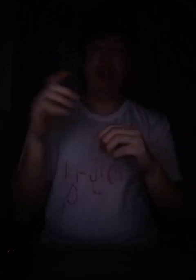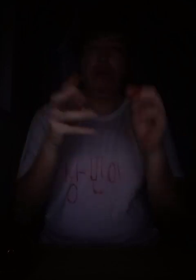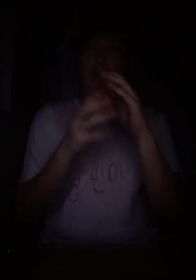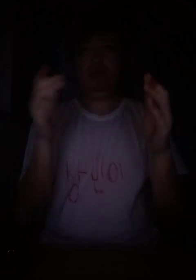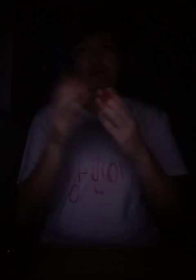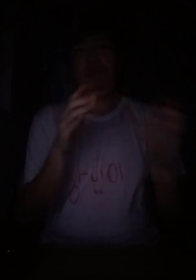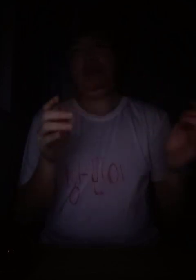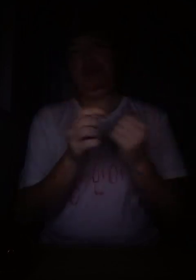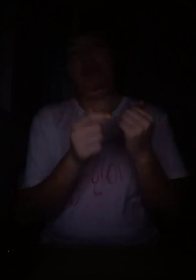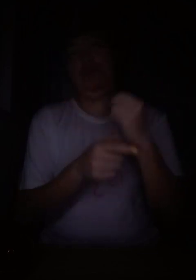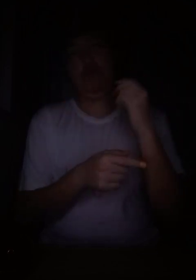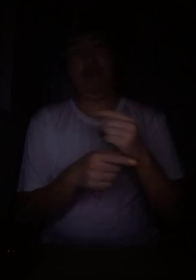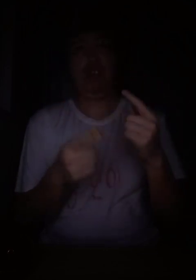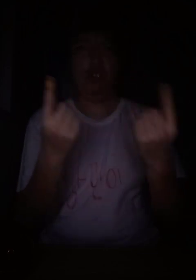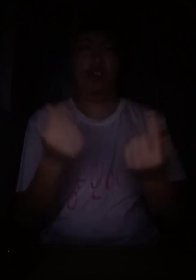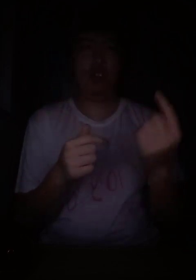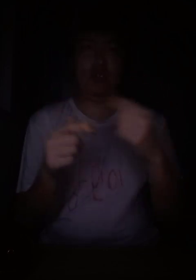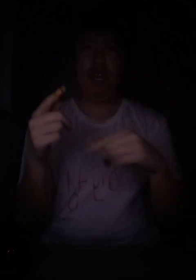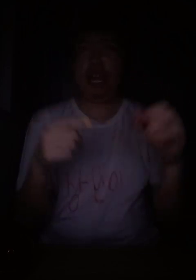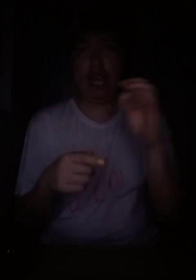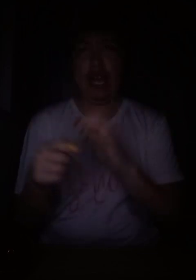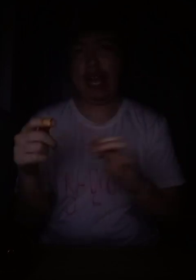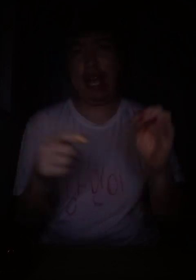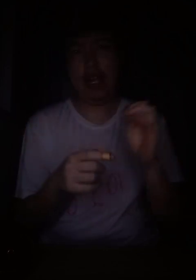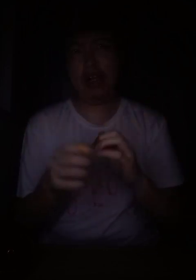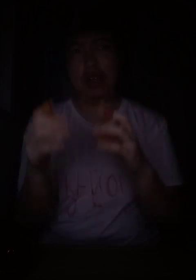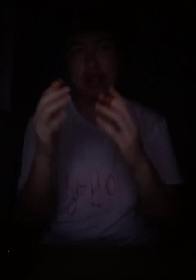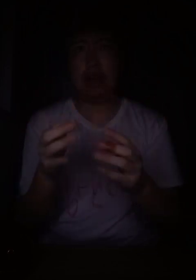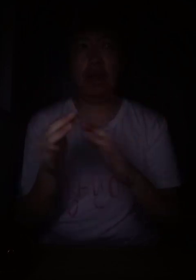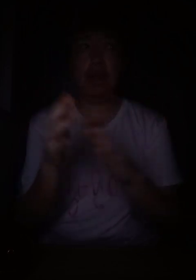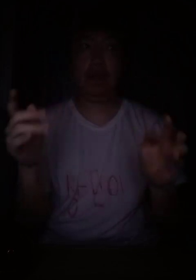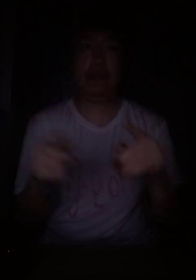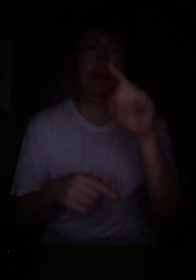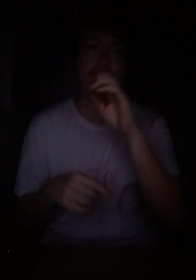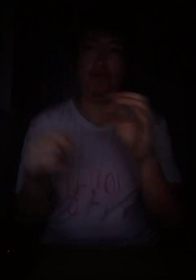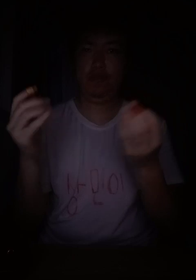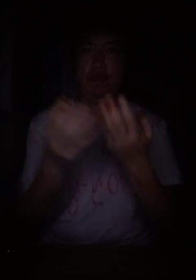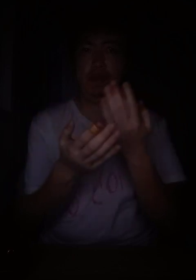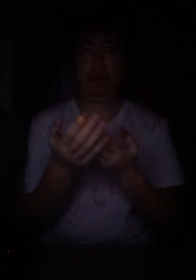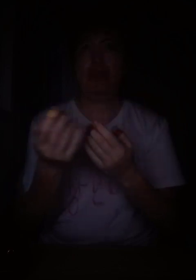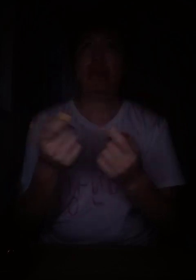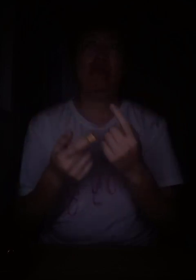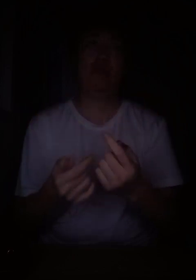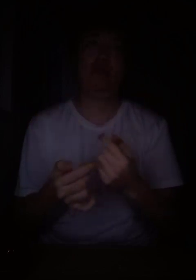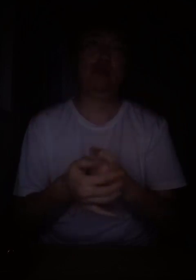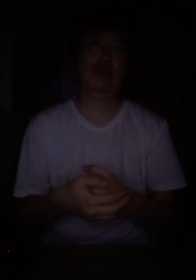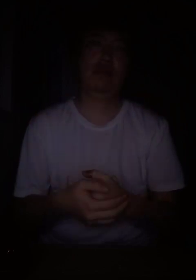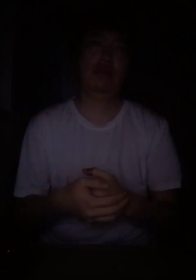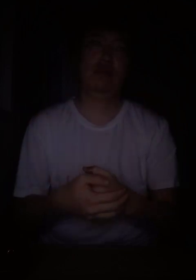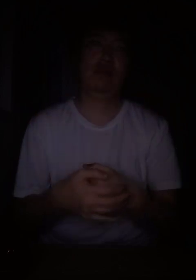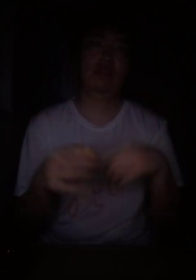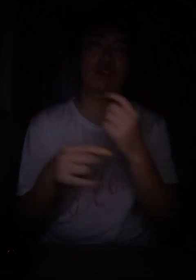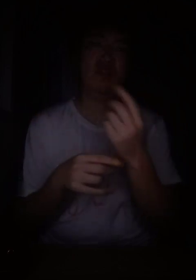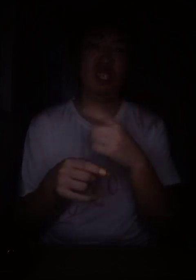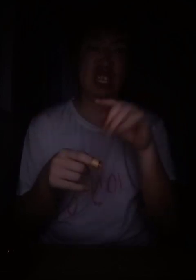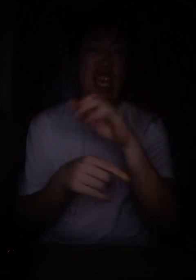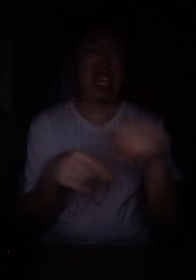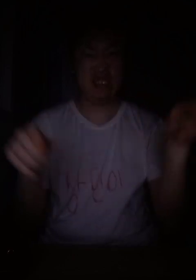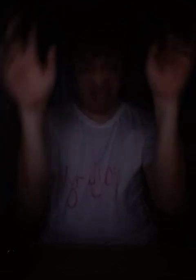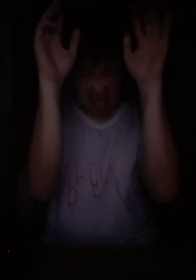함께 견주가 개를 좀 더 안전하게 관리했어야 한다는 비판이 동시에 나오고 있습니다. 누리꾼들은 남의 개는 눈으로만